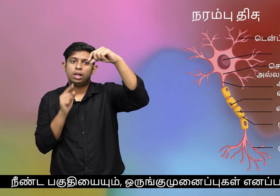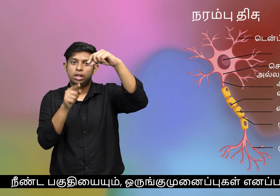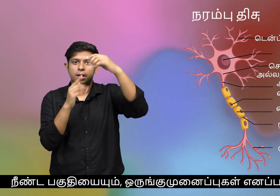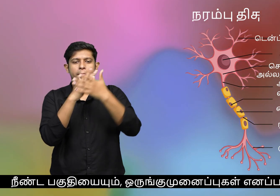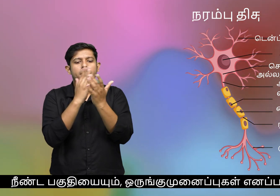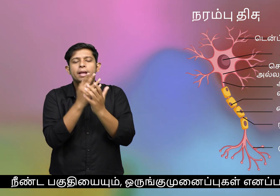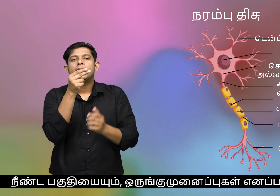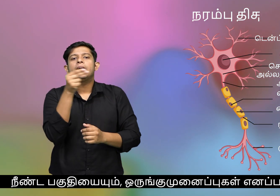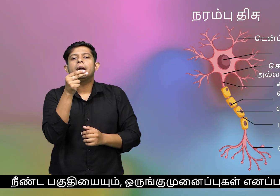பல குறுகிய